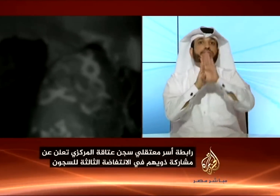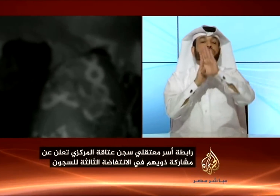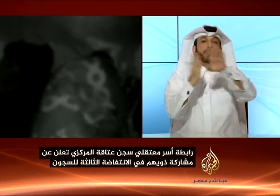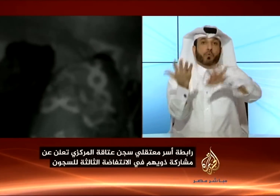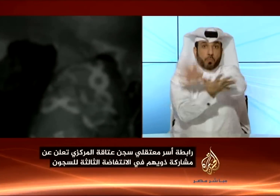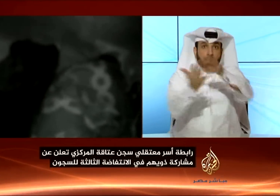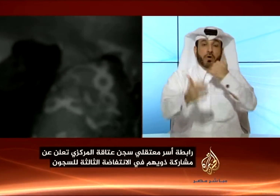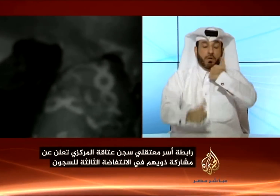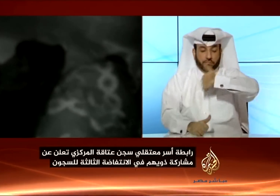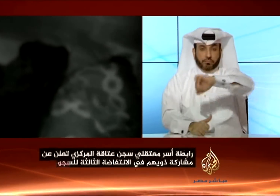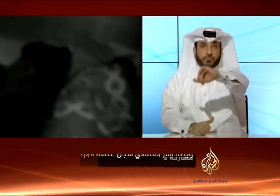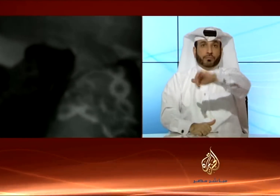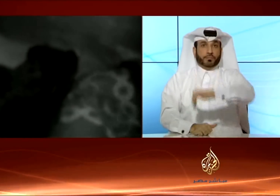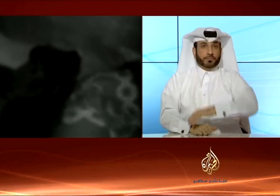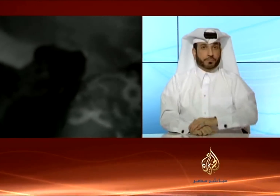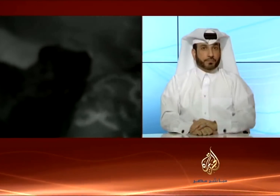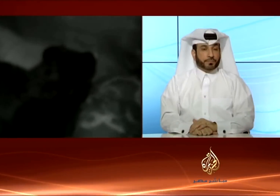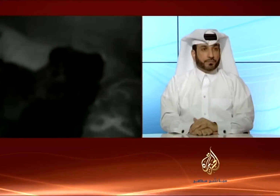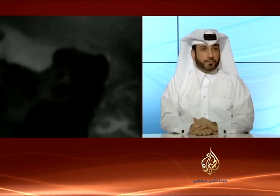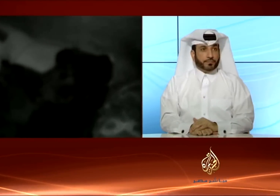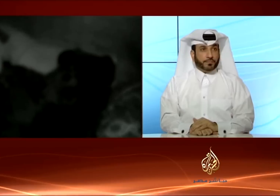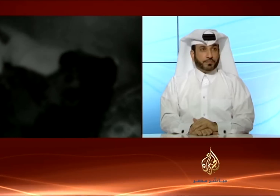بالجائزه الى